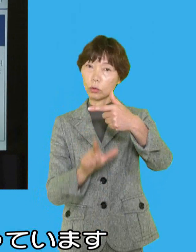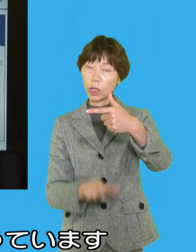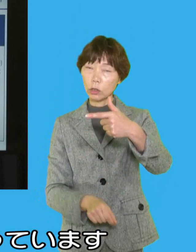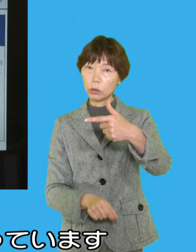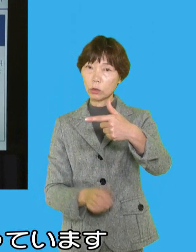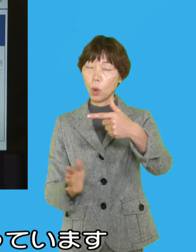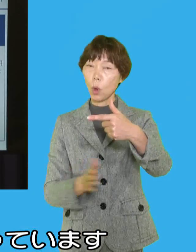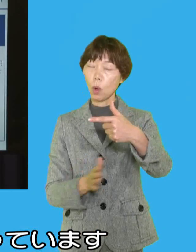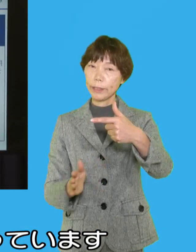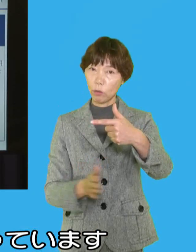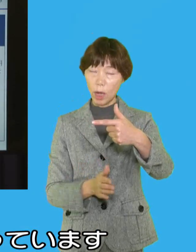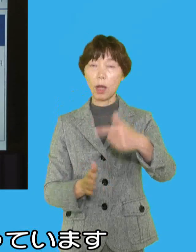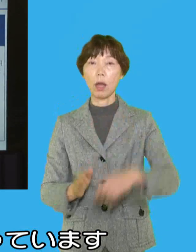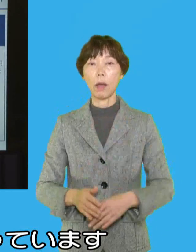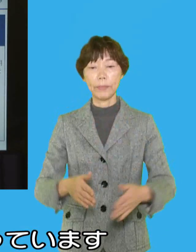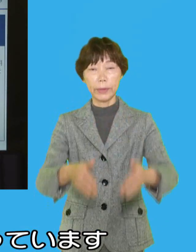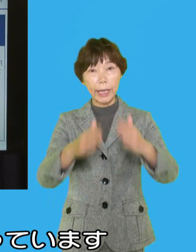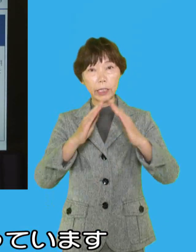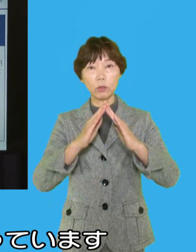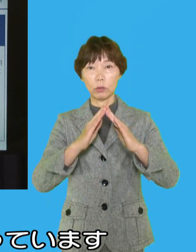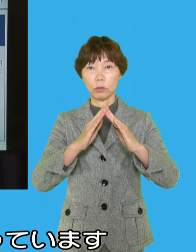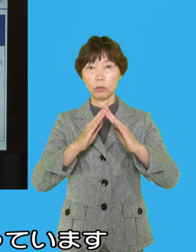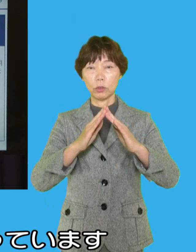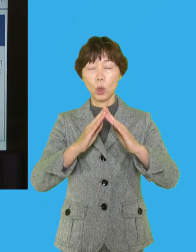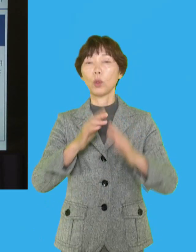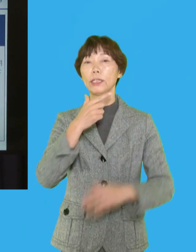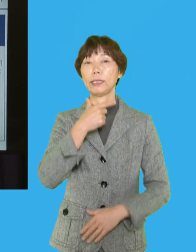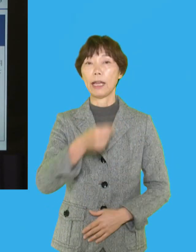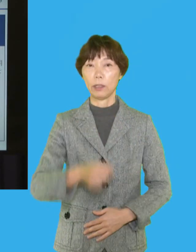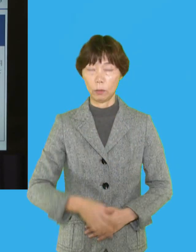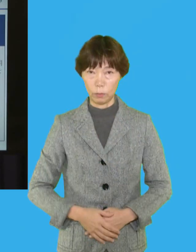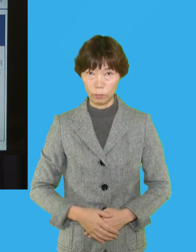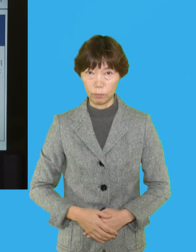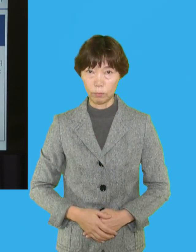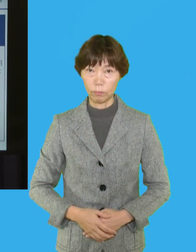月頃には、はい、できるようにしたいなと思ってます。